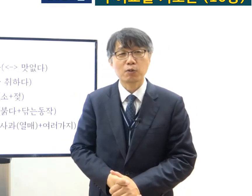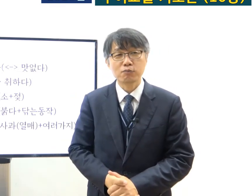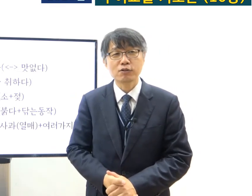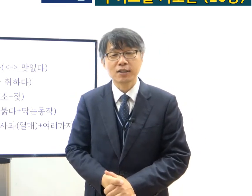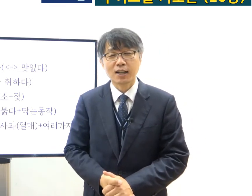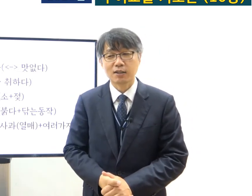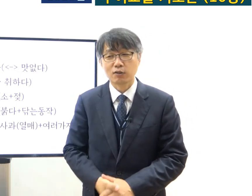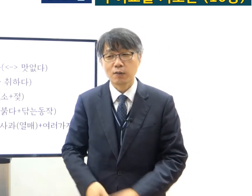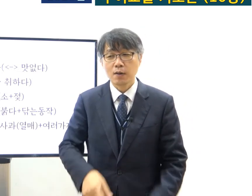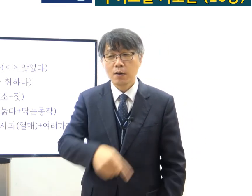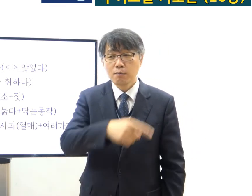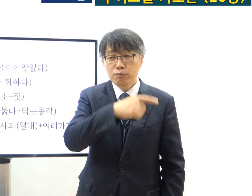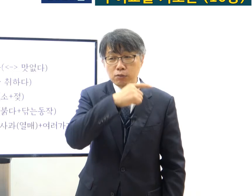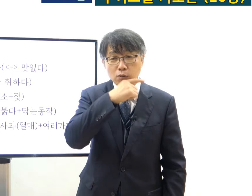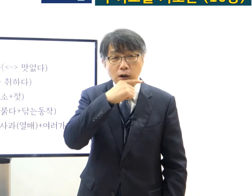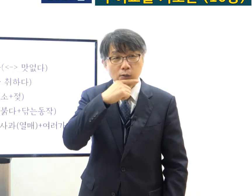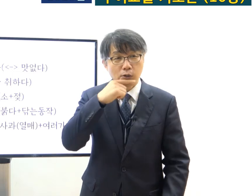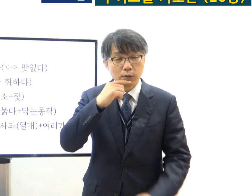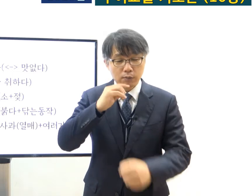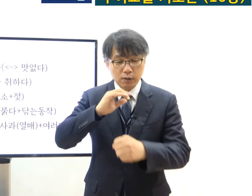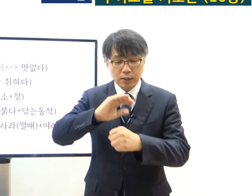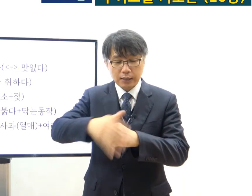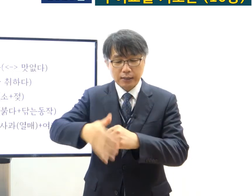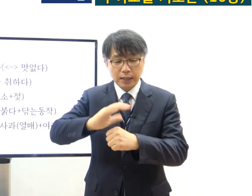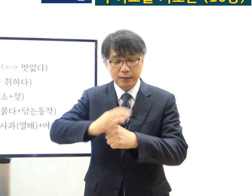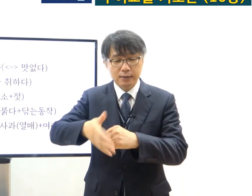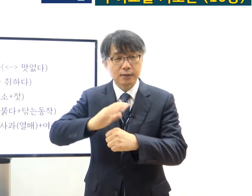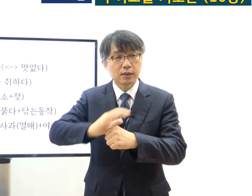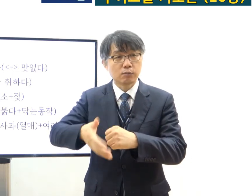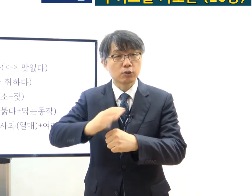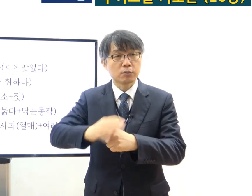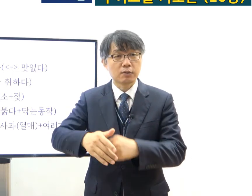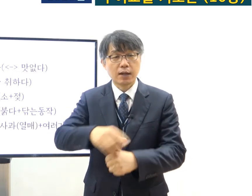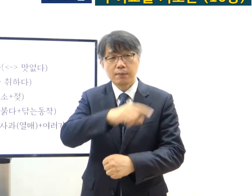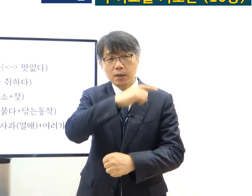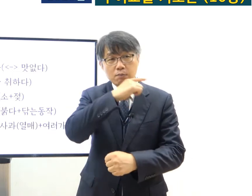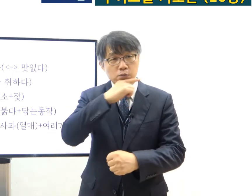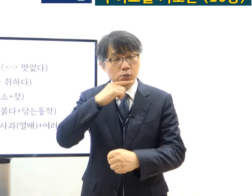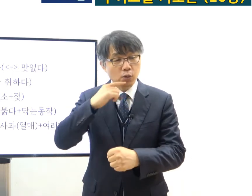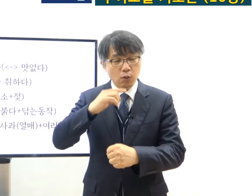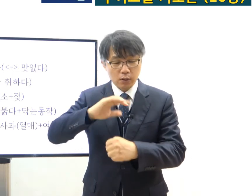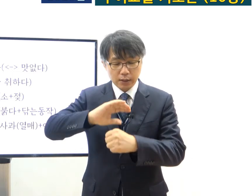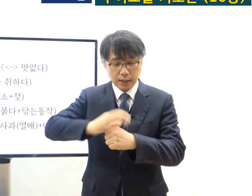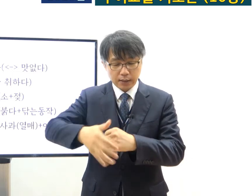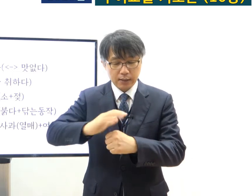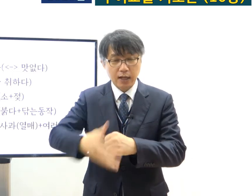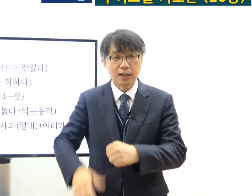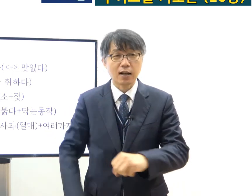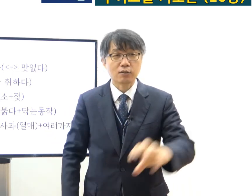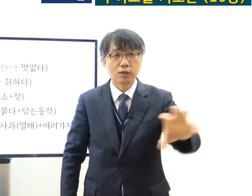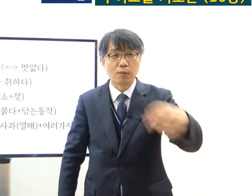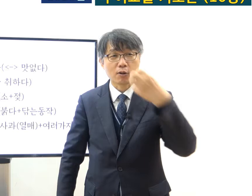붉은 사과죠. 붉고 하고요. 이렇게 닦는 이런 모습입니다. 붉고 이렇게 사과 닦아가지고 이렇게